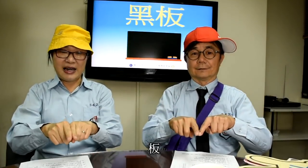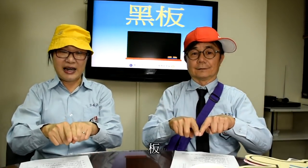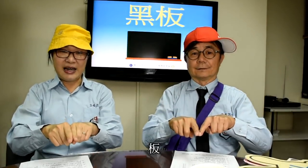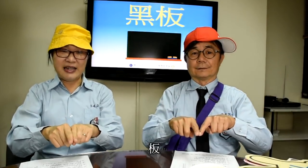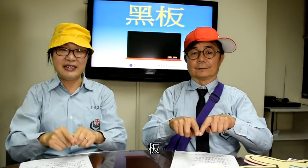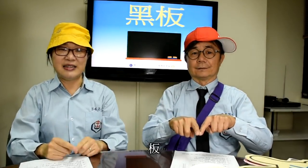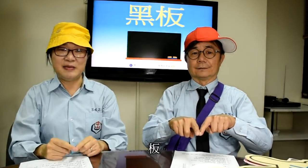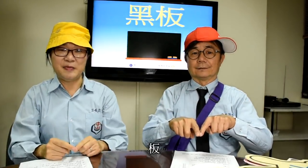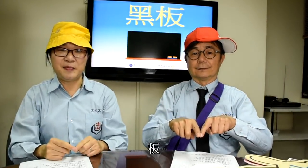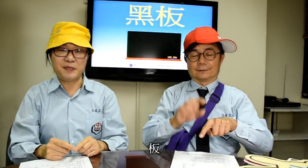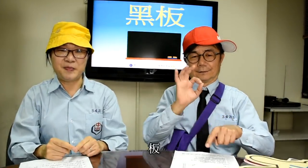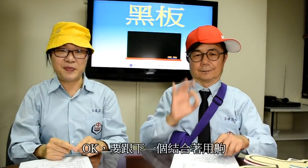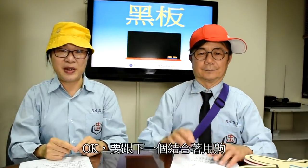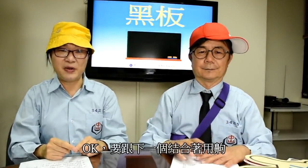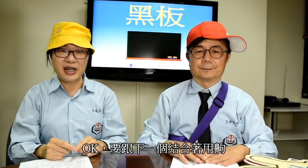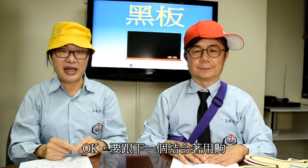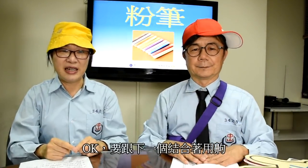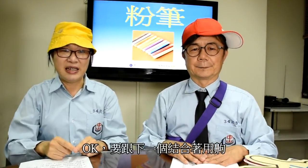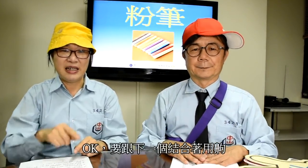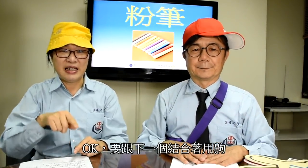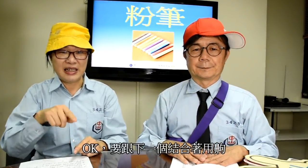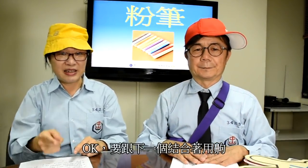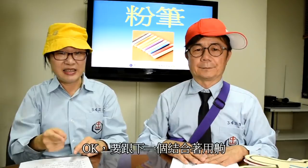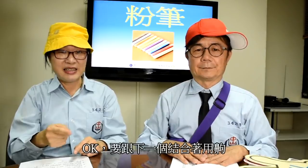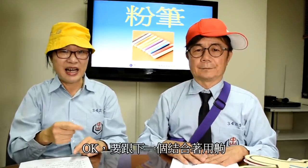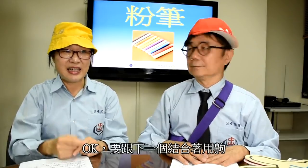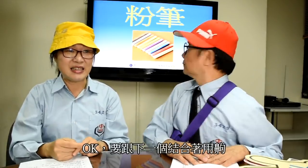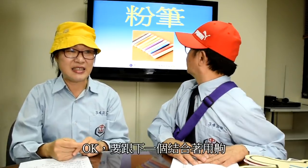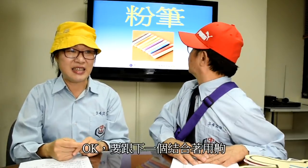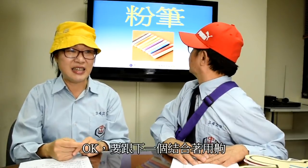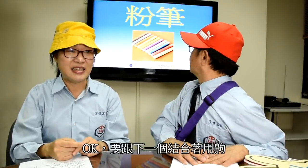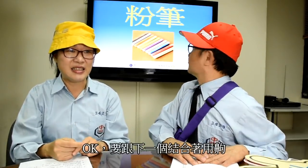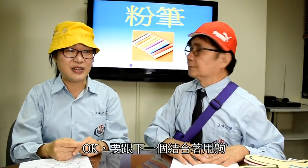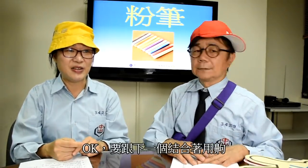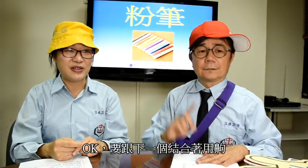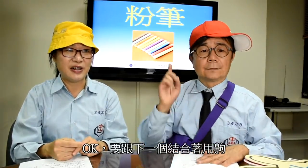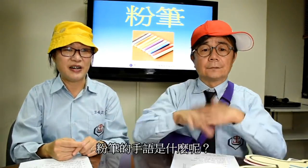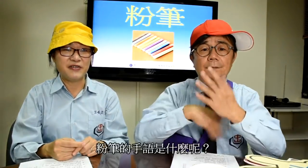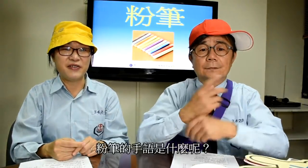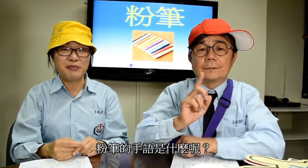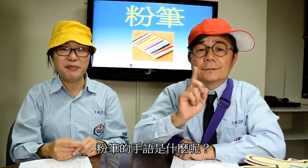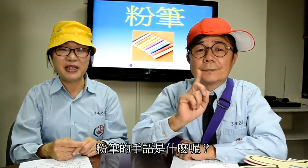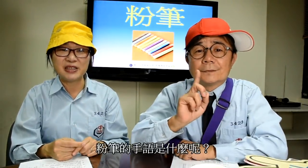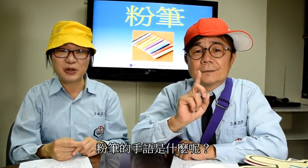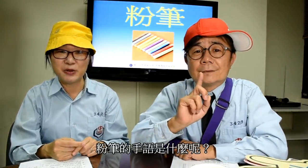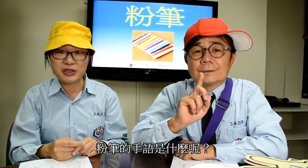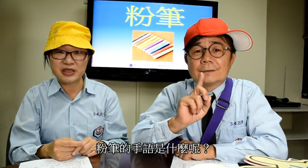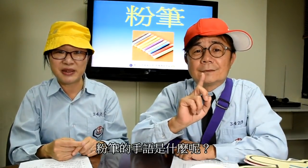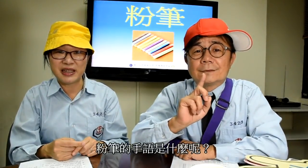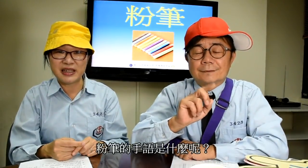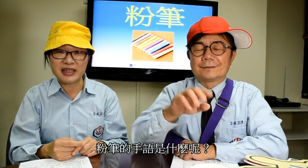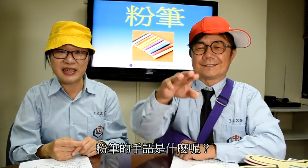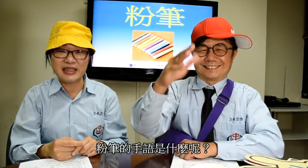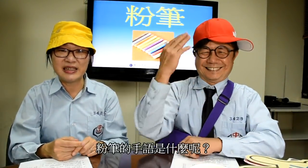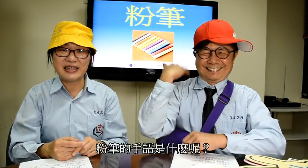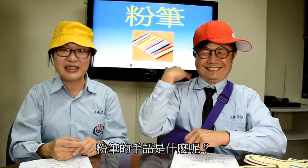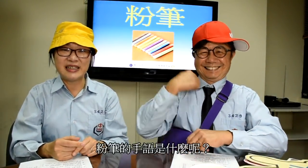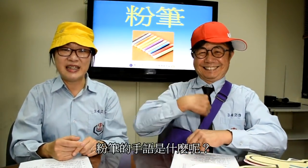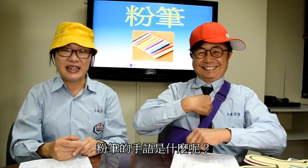板 ，OK， 要跟下一个结合着用。粉笔的手语是什么呢？以